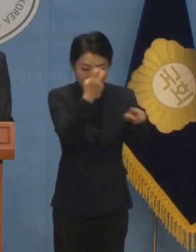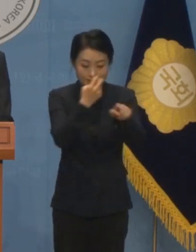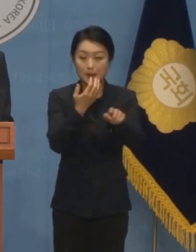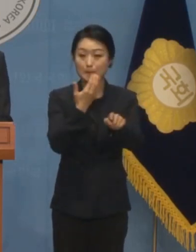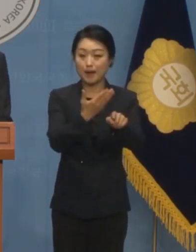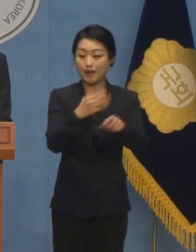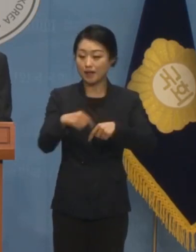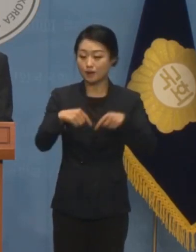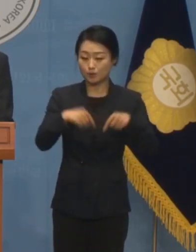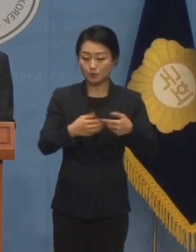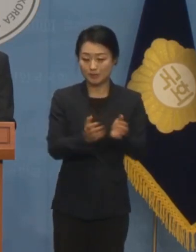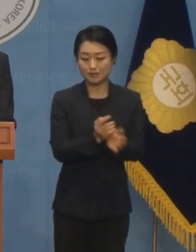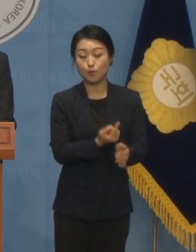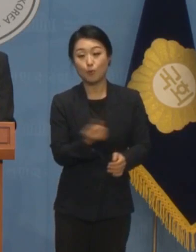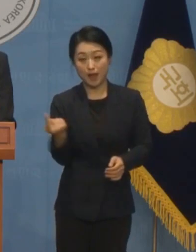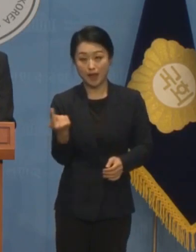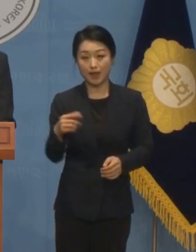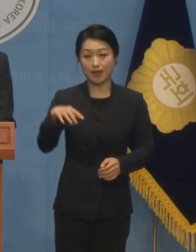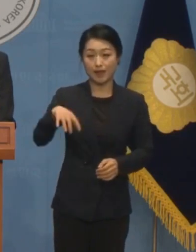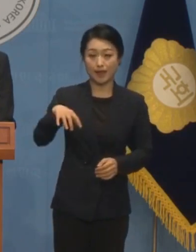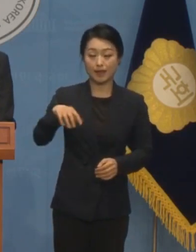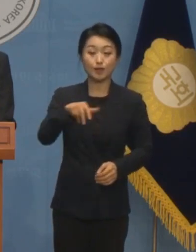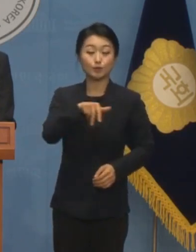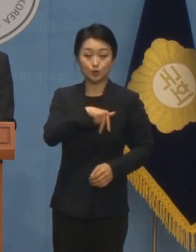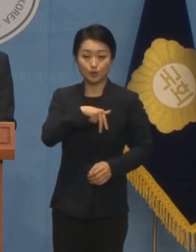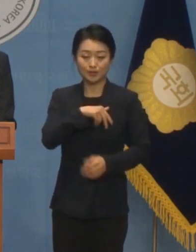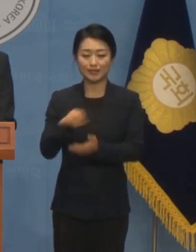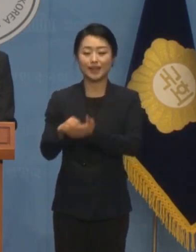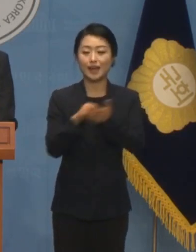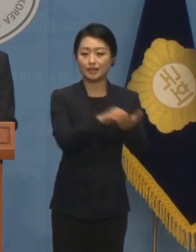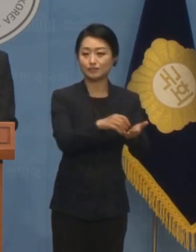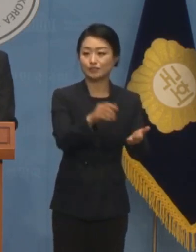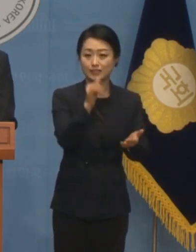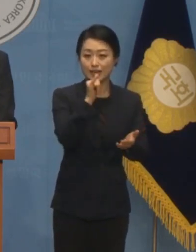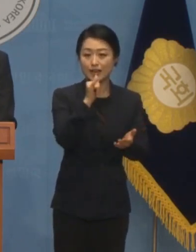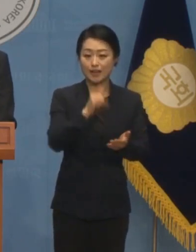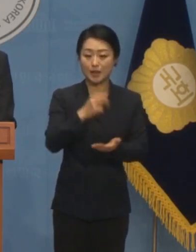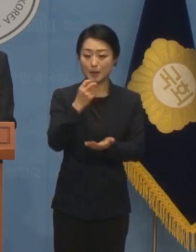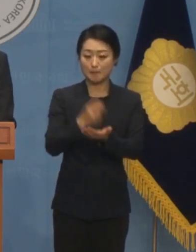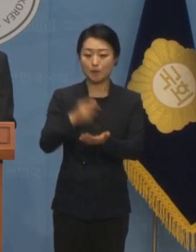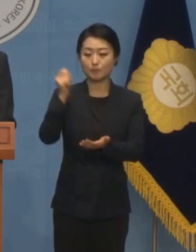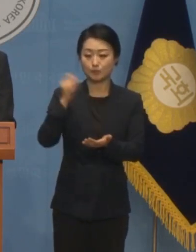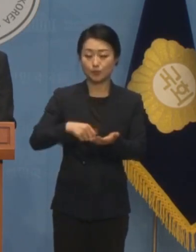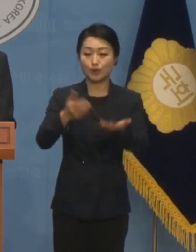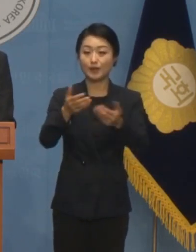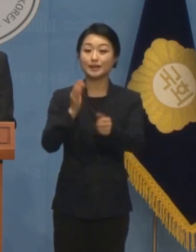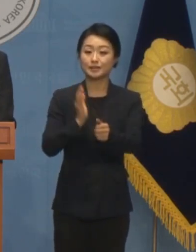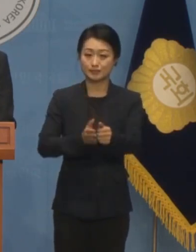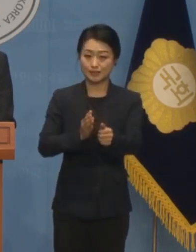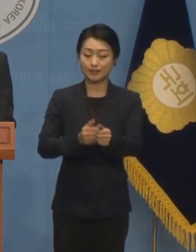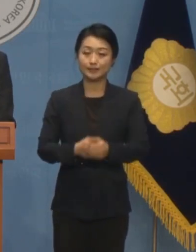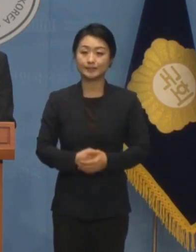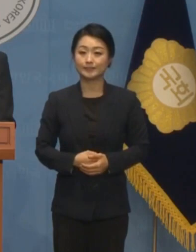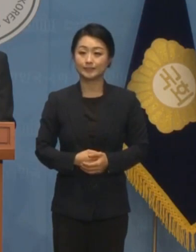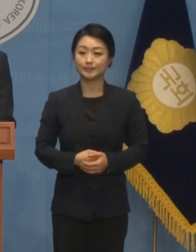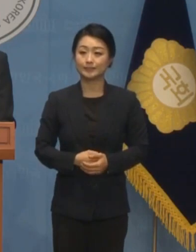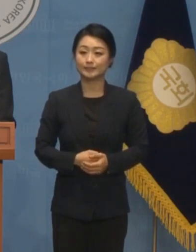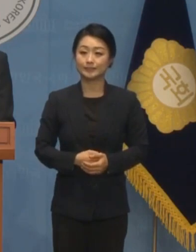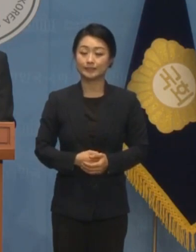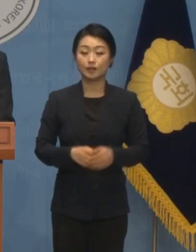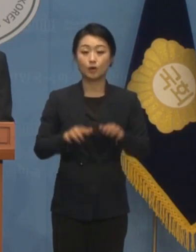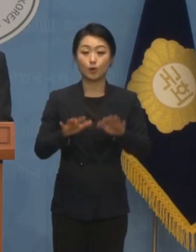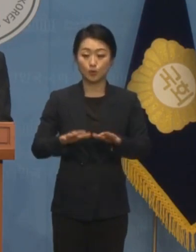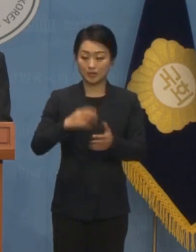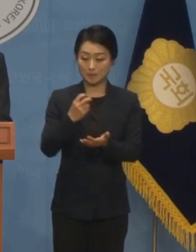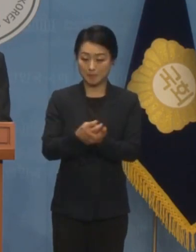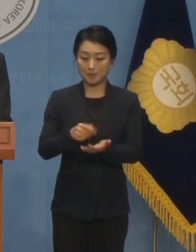비교섭단체 소속 국회의원들이 정보위에서 활약할 수 있도록 신속한 법안 통과를 촉구하는 바입니다. 오늘의